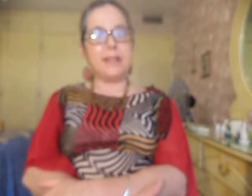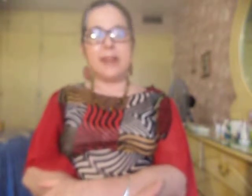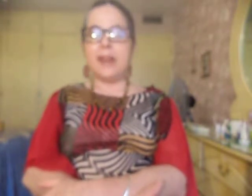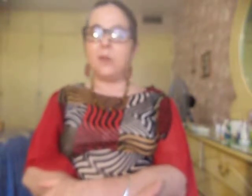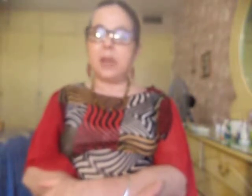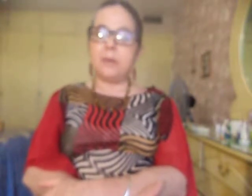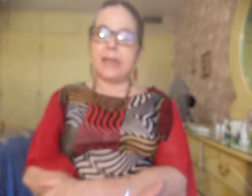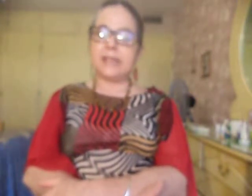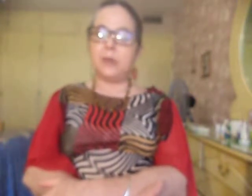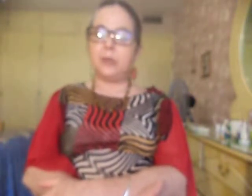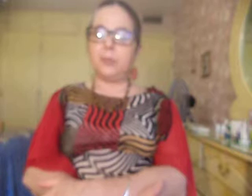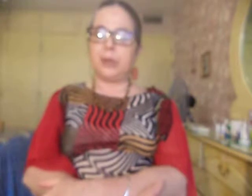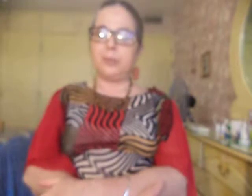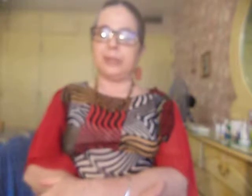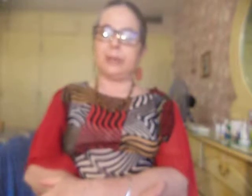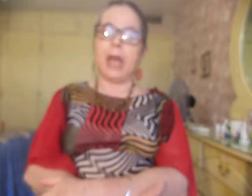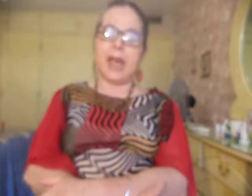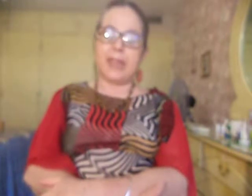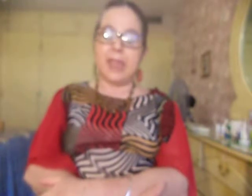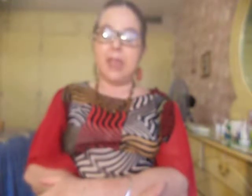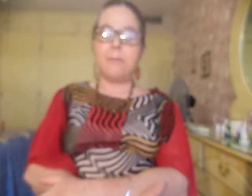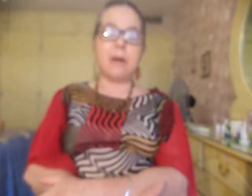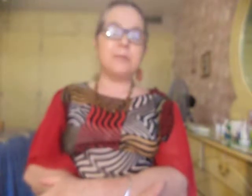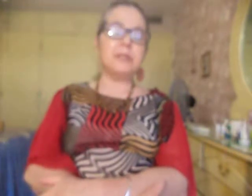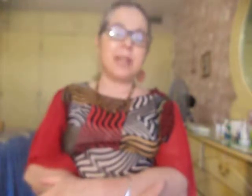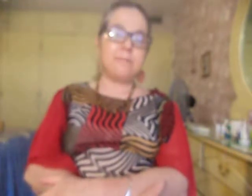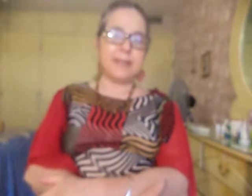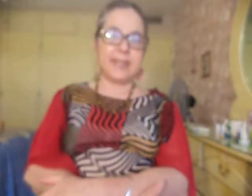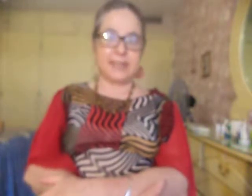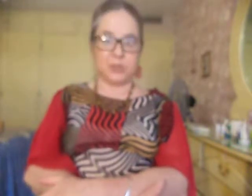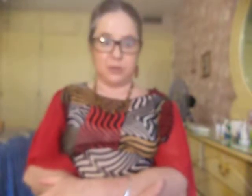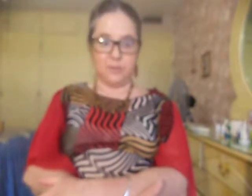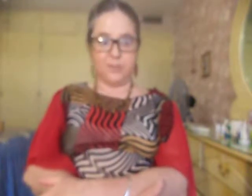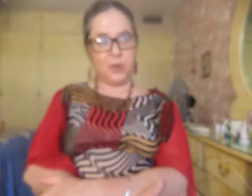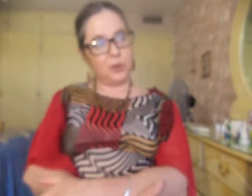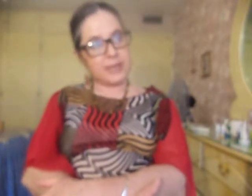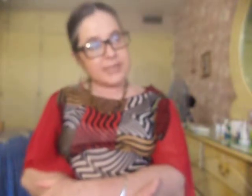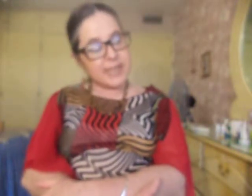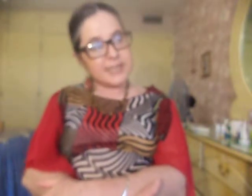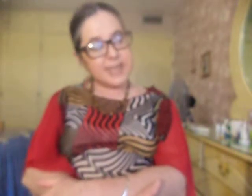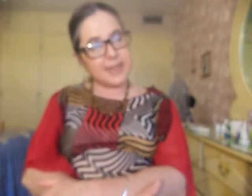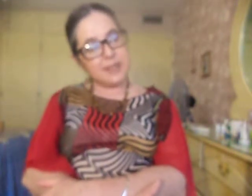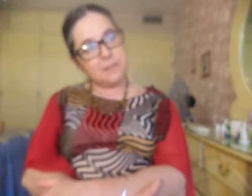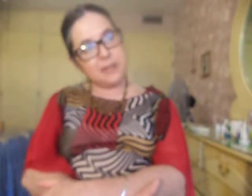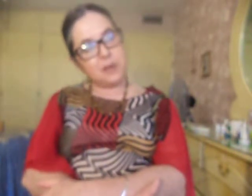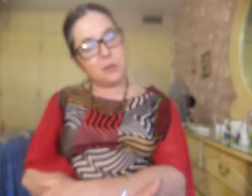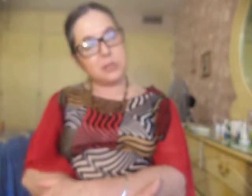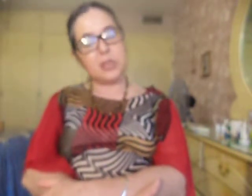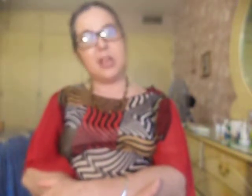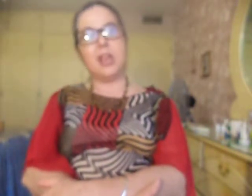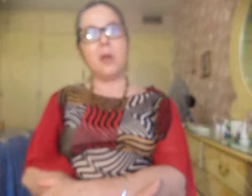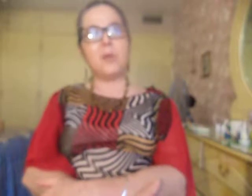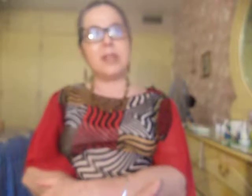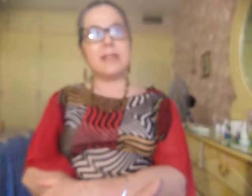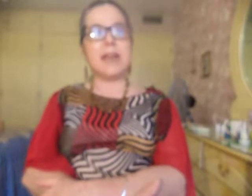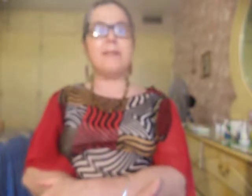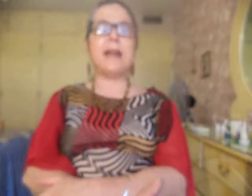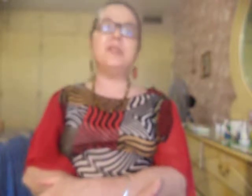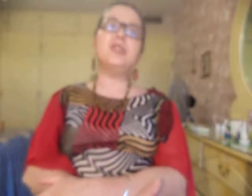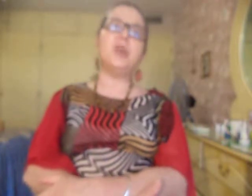tener una buena salud. Bueno, pues aquí vamos empezando con esta serie de videos que voy a estar hablando